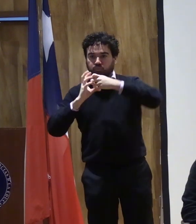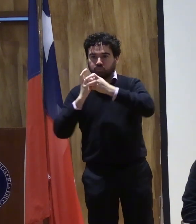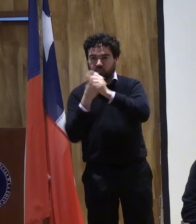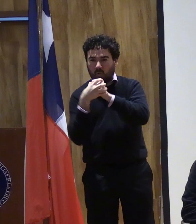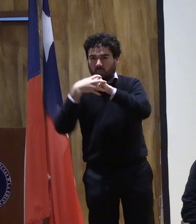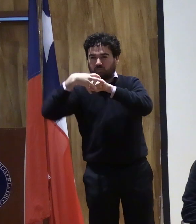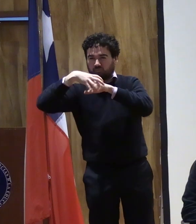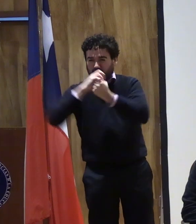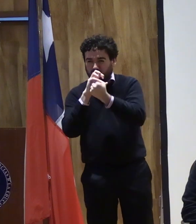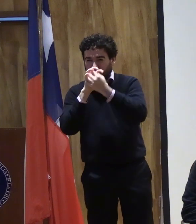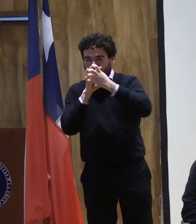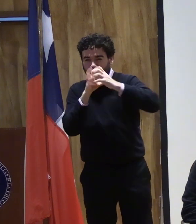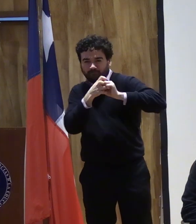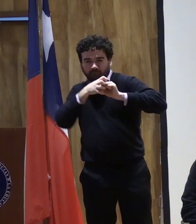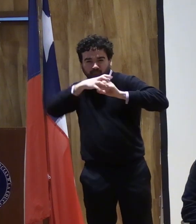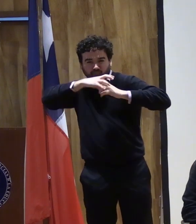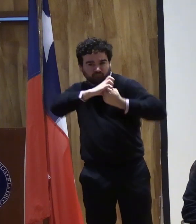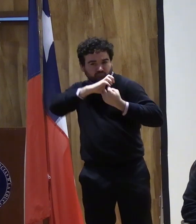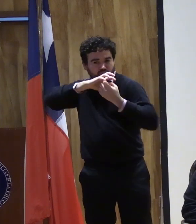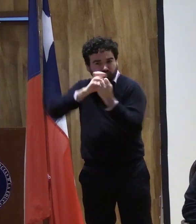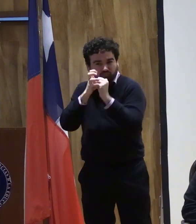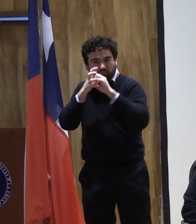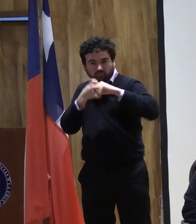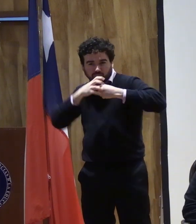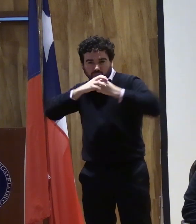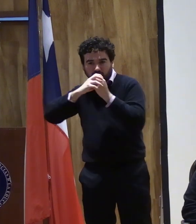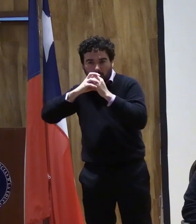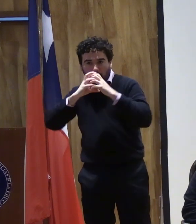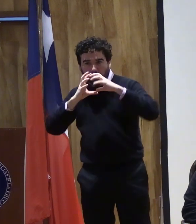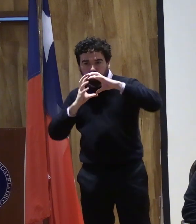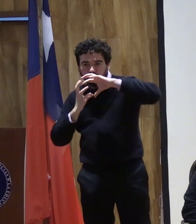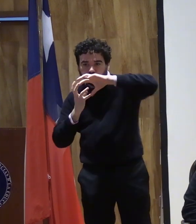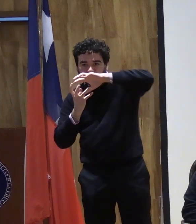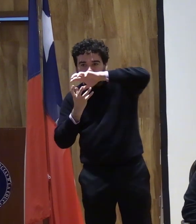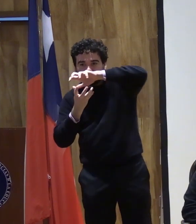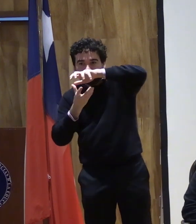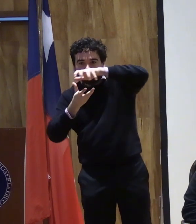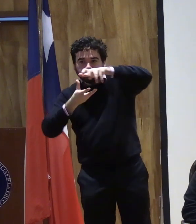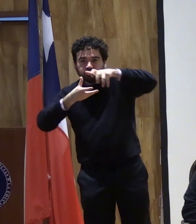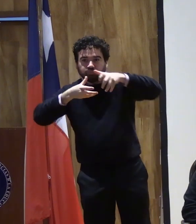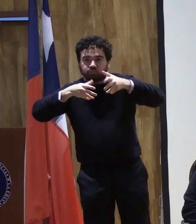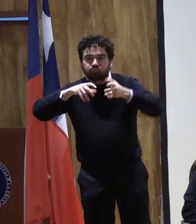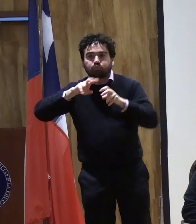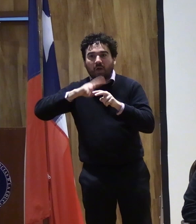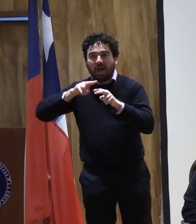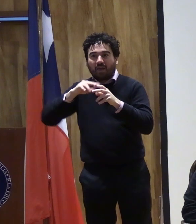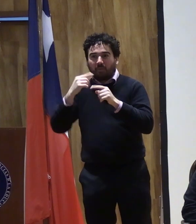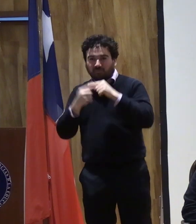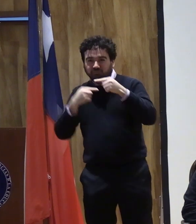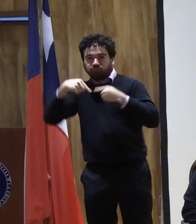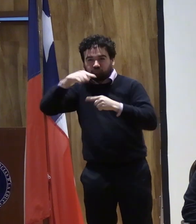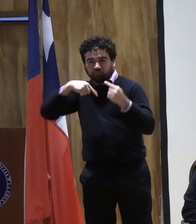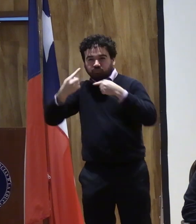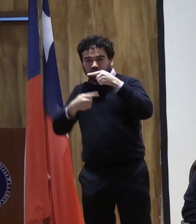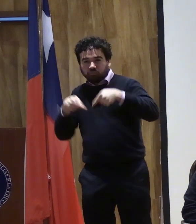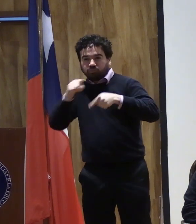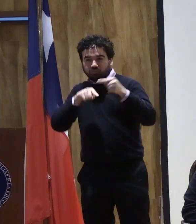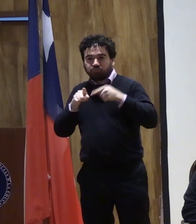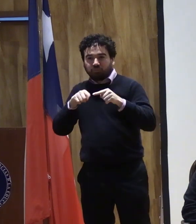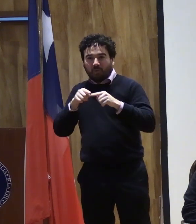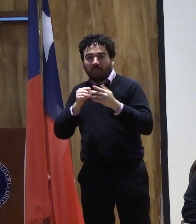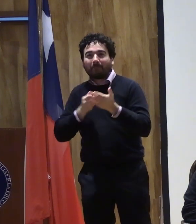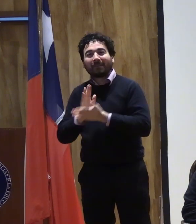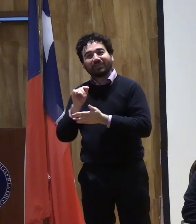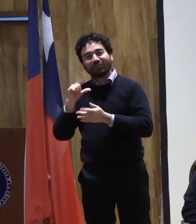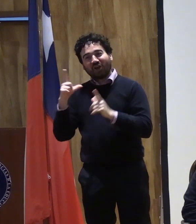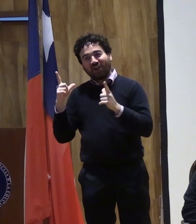finalmente se colapsa a un disco, porque la contracción no tiene ningún inconveniente